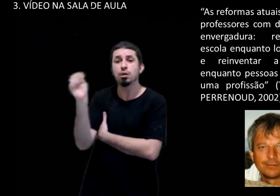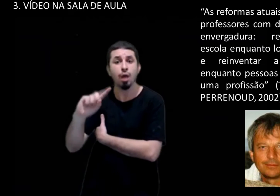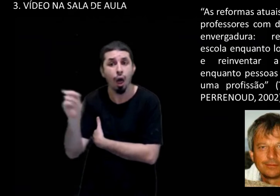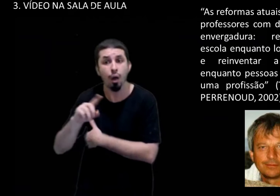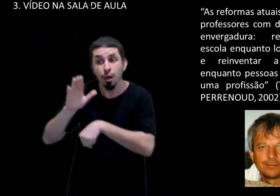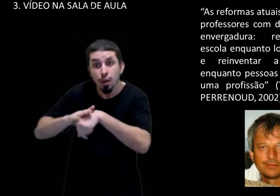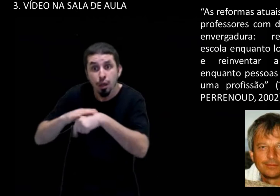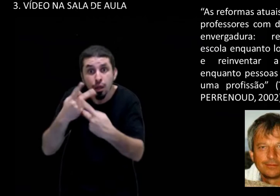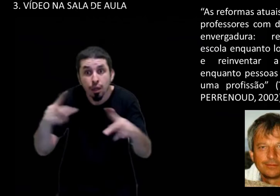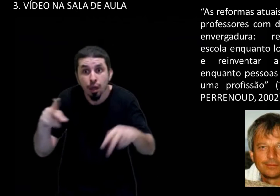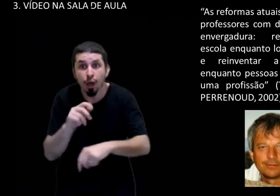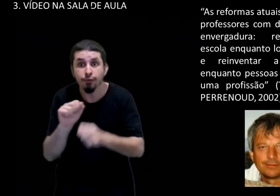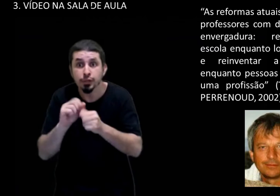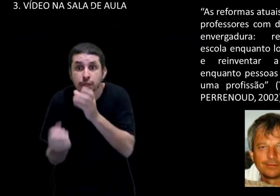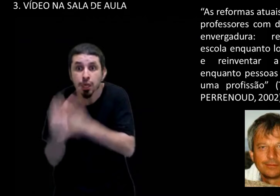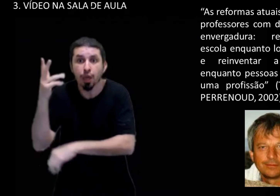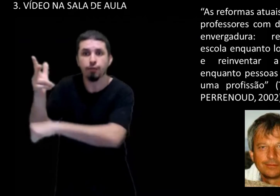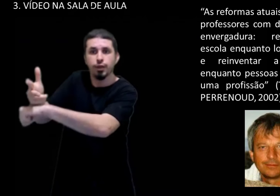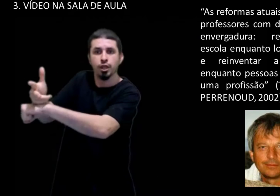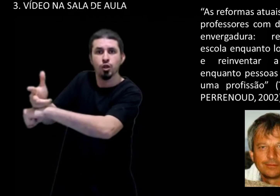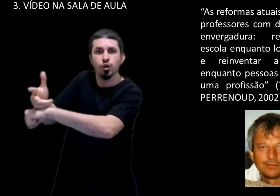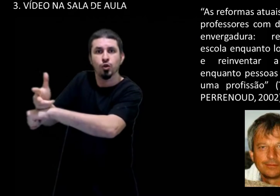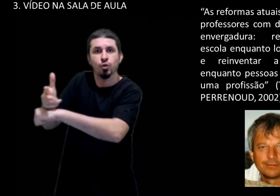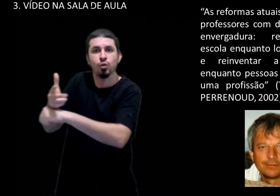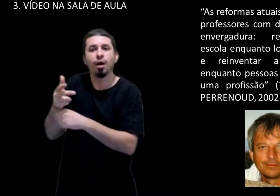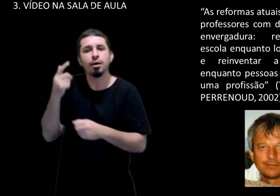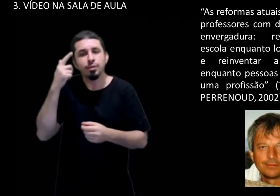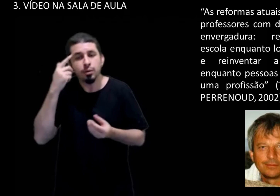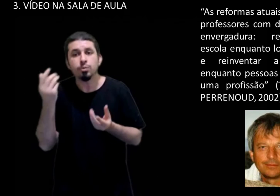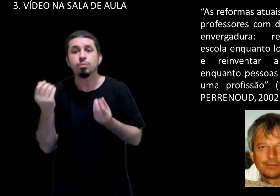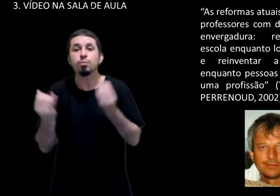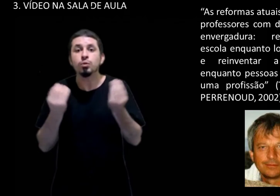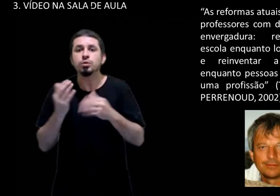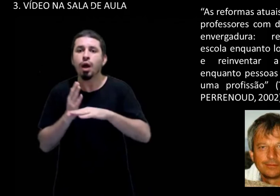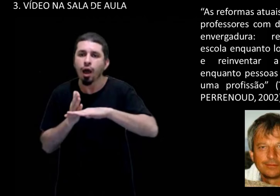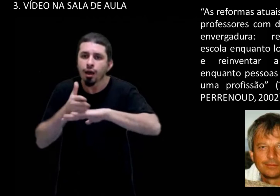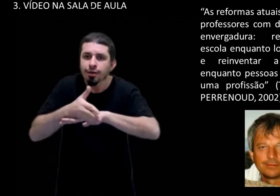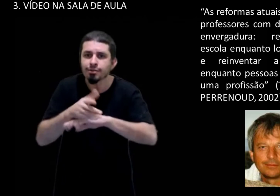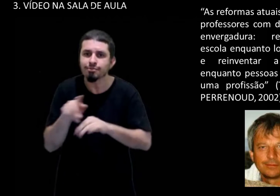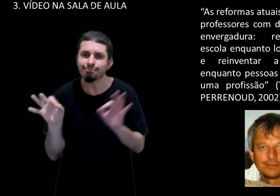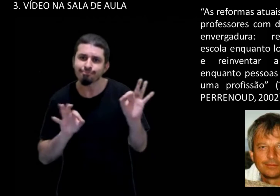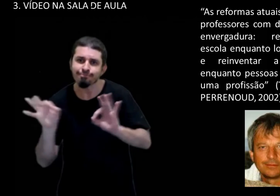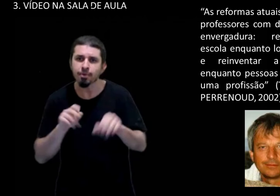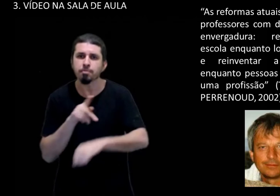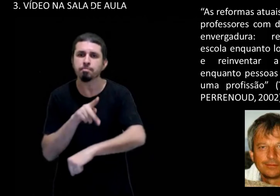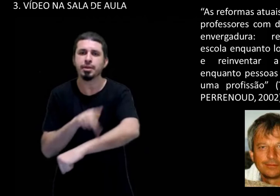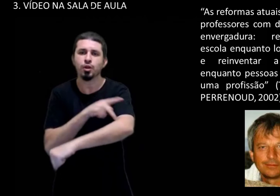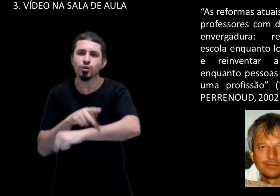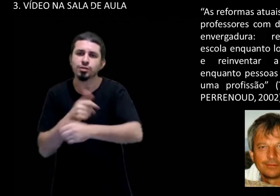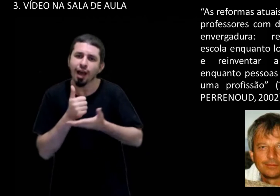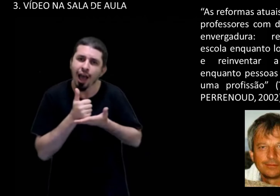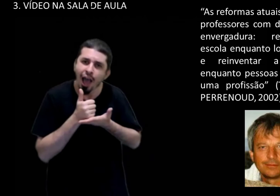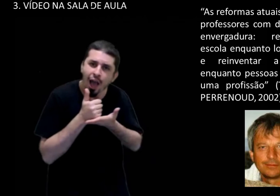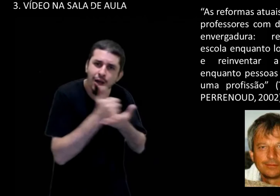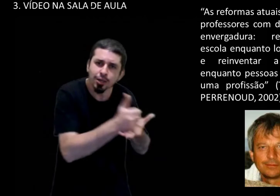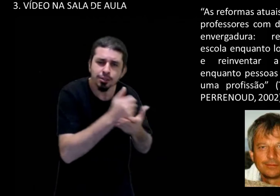exemplo, problematizar a construção de conhecimentos através da criação de um roteiro para um filme a ser feito pelos